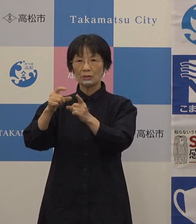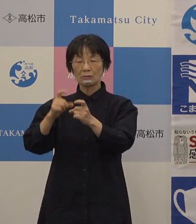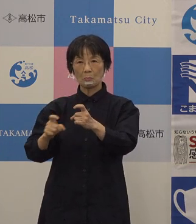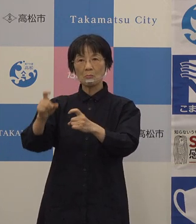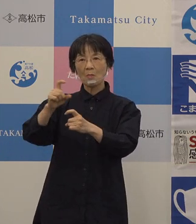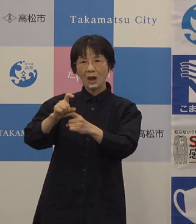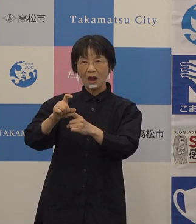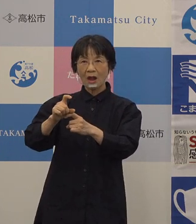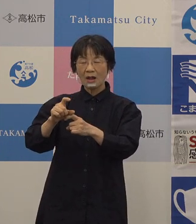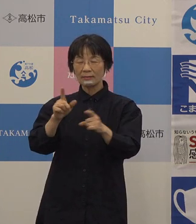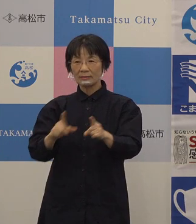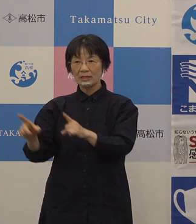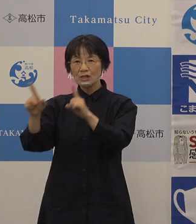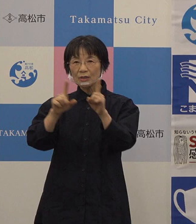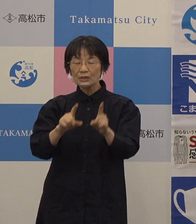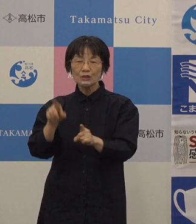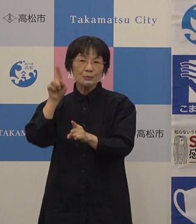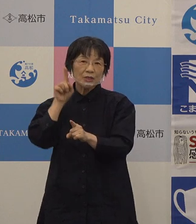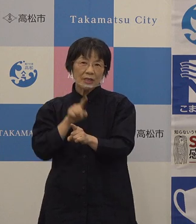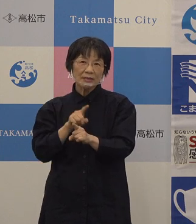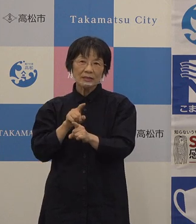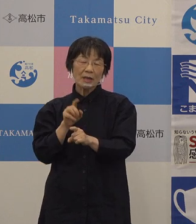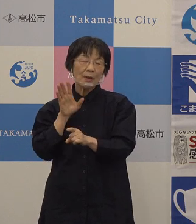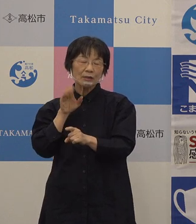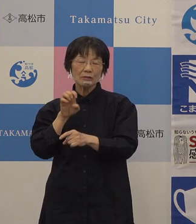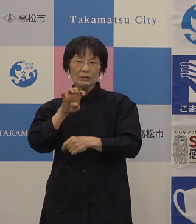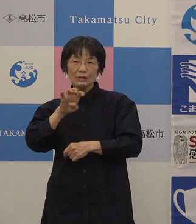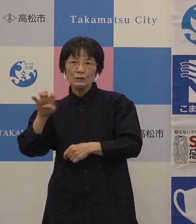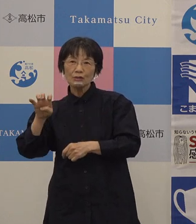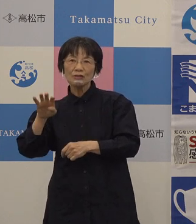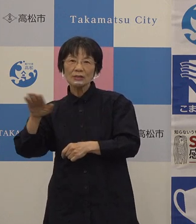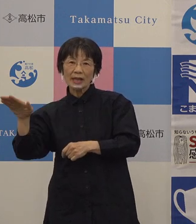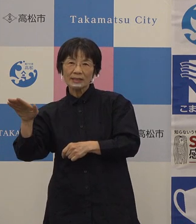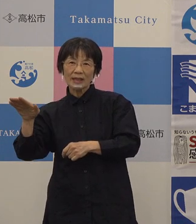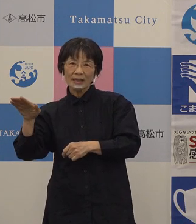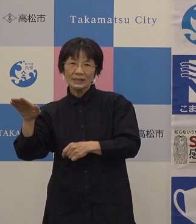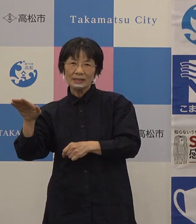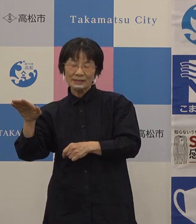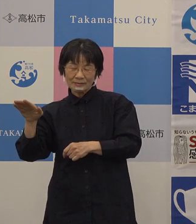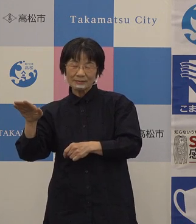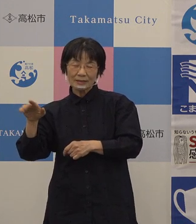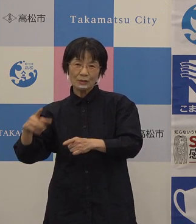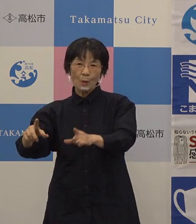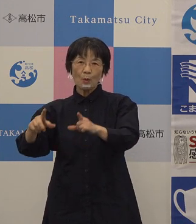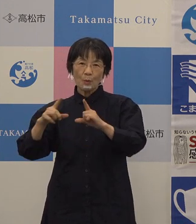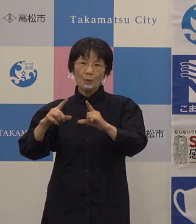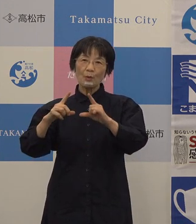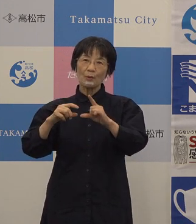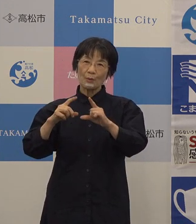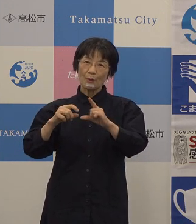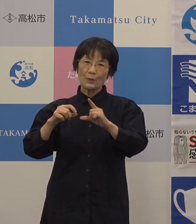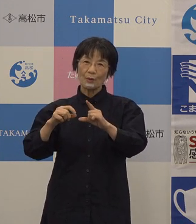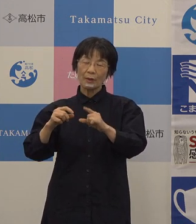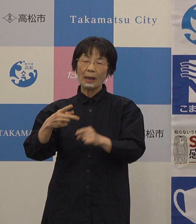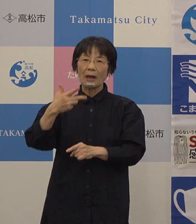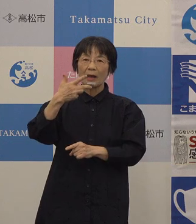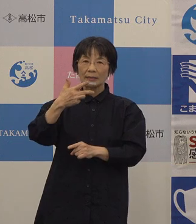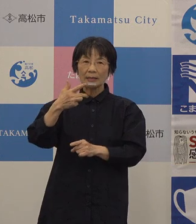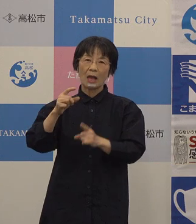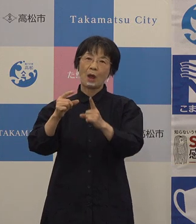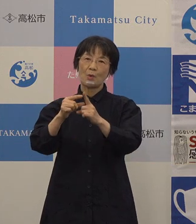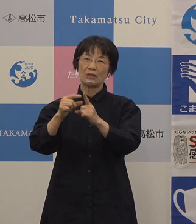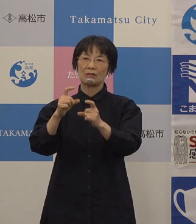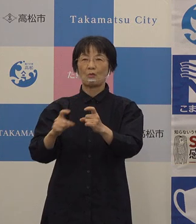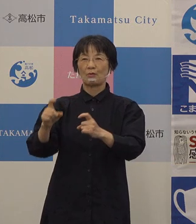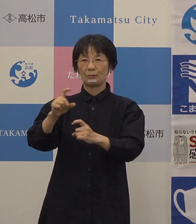また住みやすさについては、40歳代の住みやすい、まあまあ住みよいと回答した割合が約7ポイント増えております